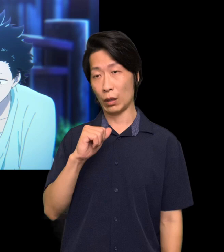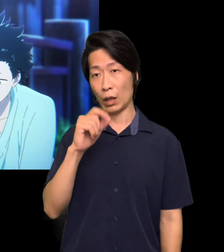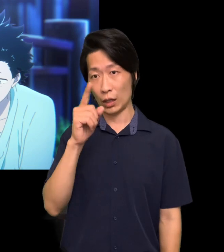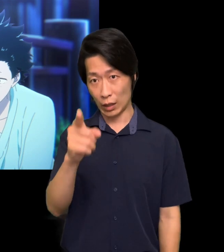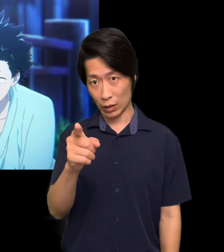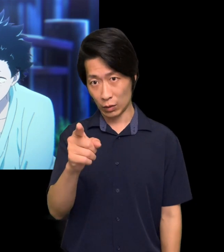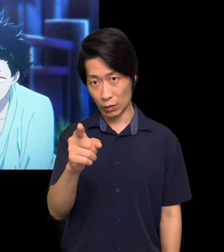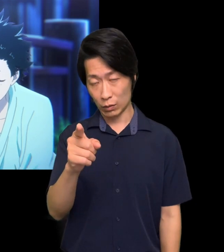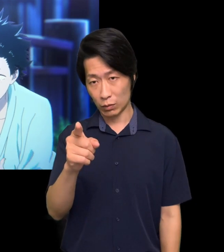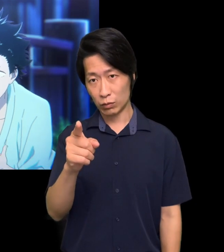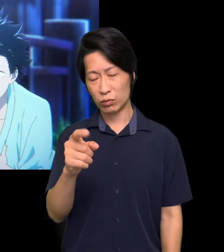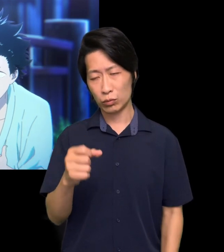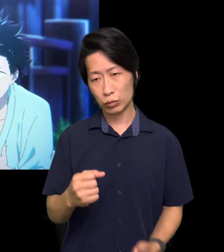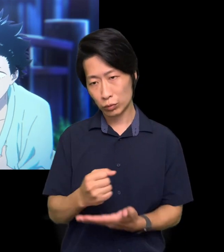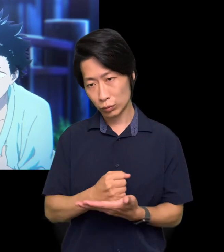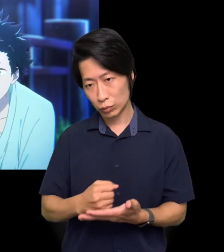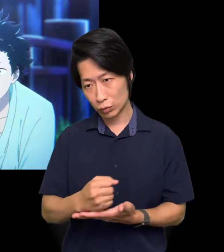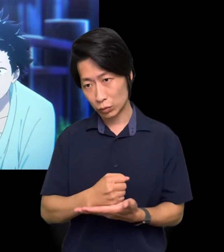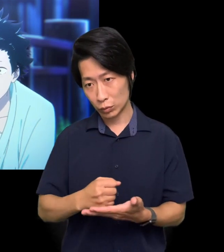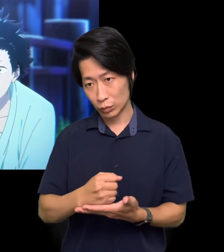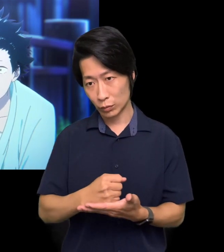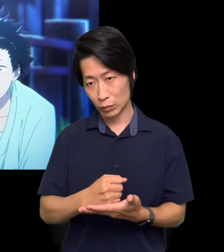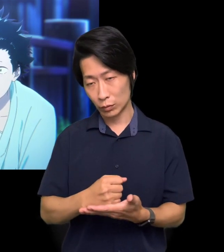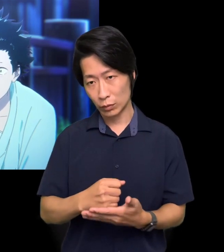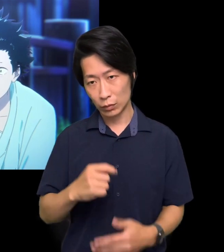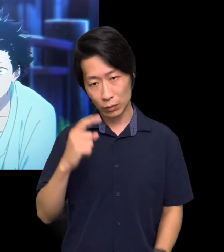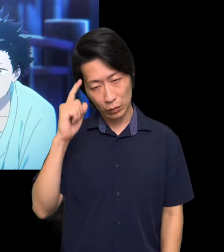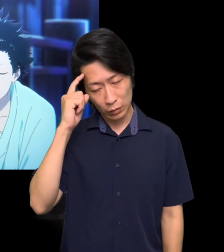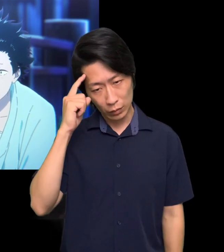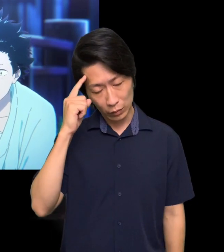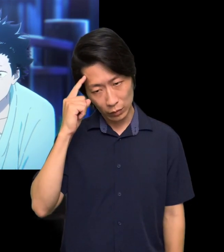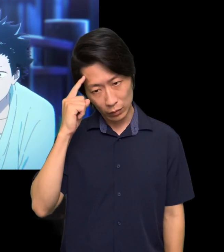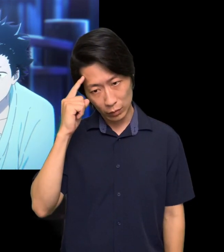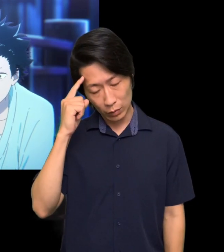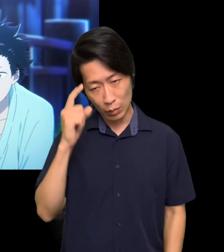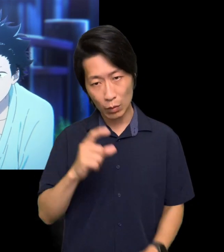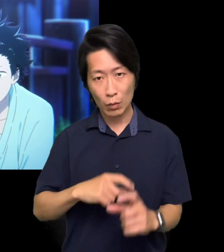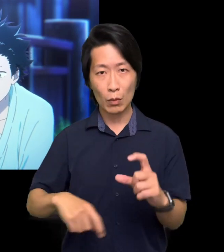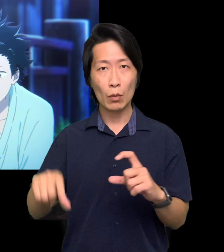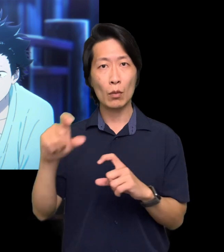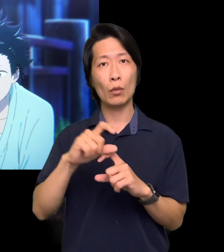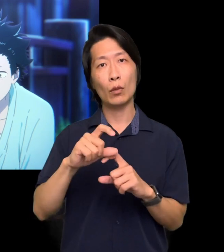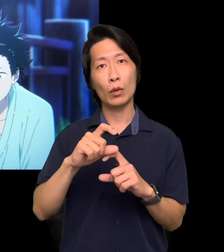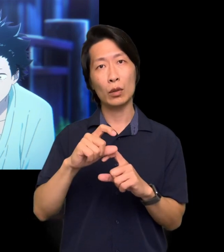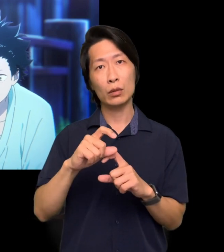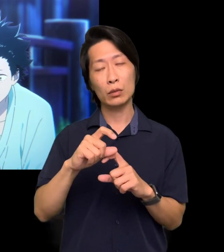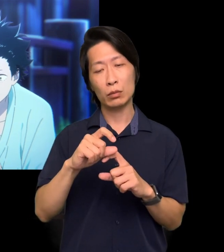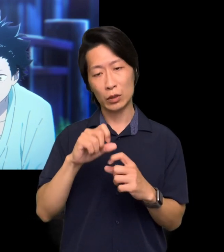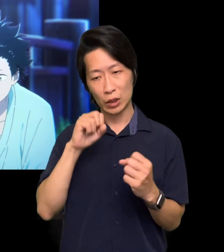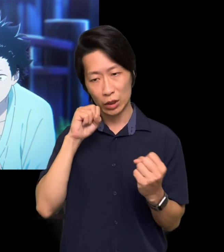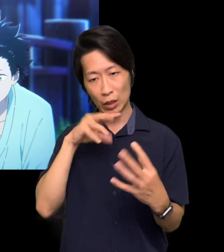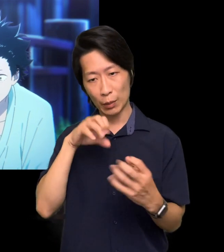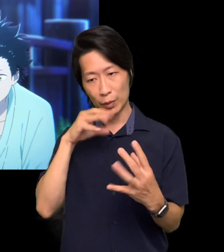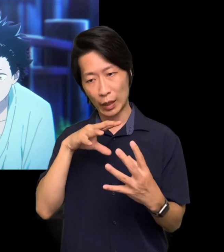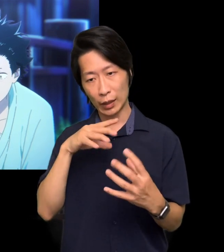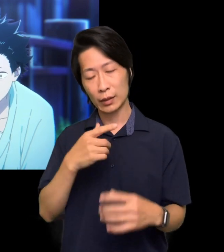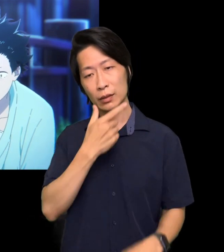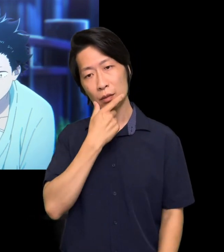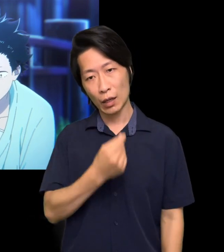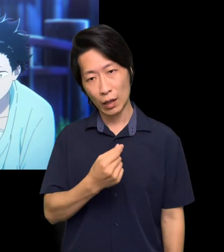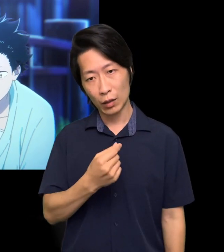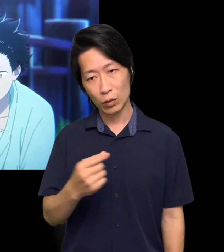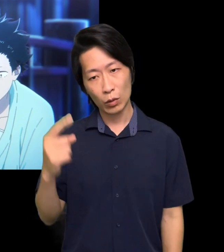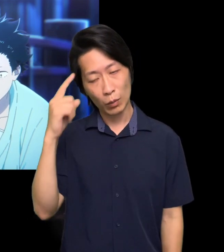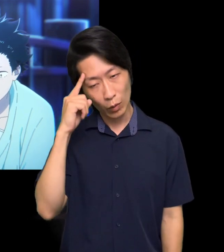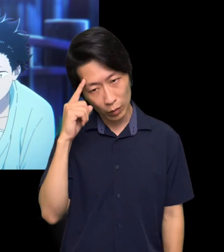俺さ、多分君のこと都合よく解釈してた。もっと話が